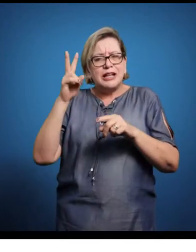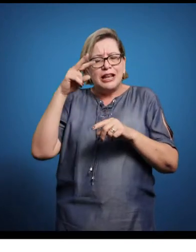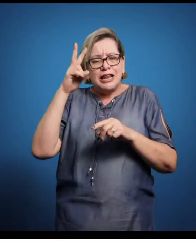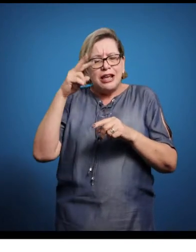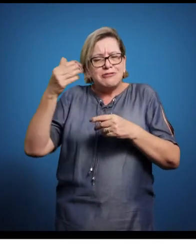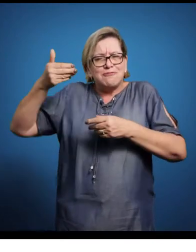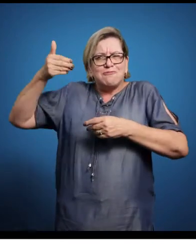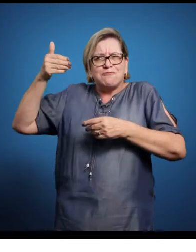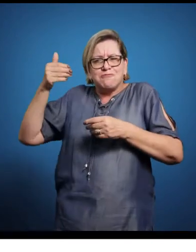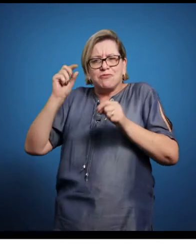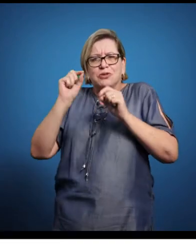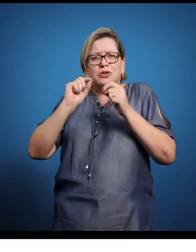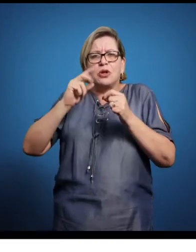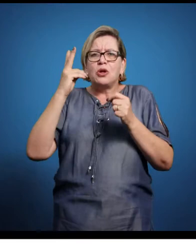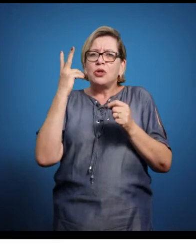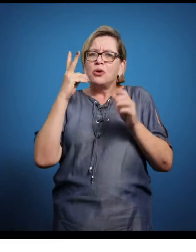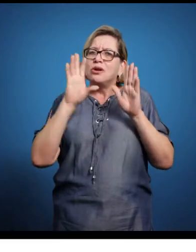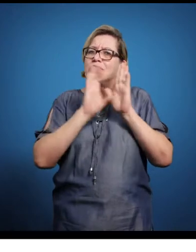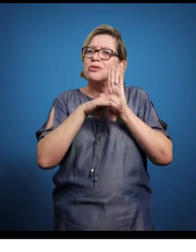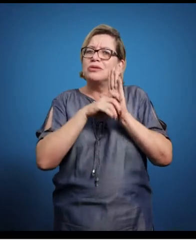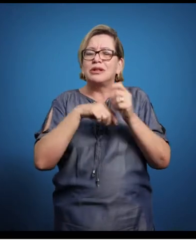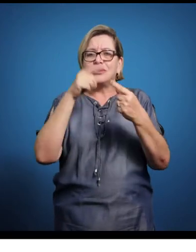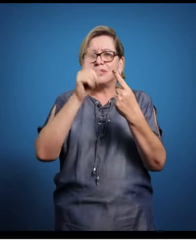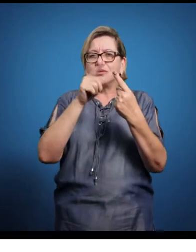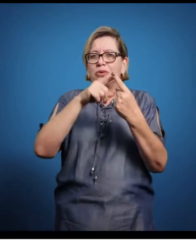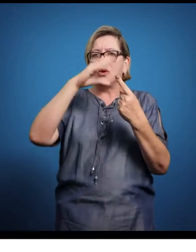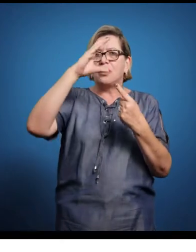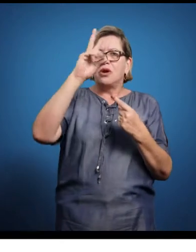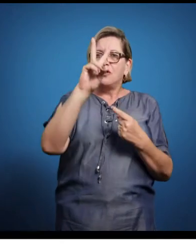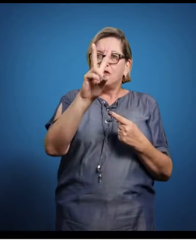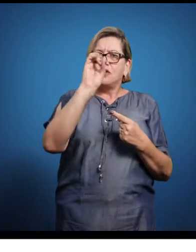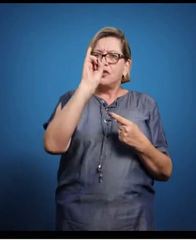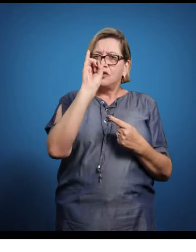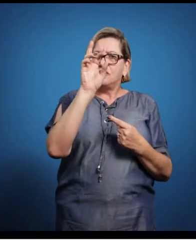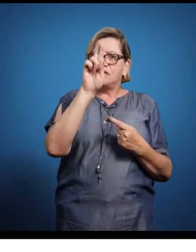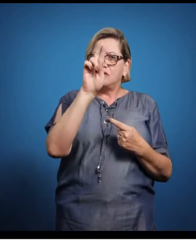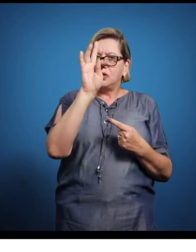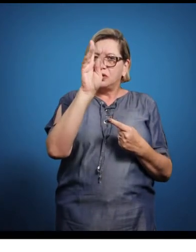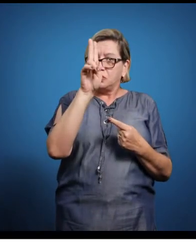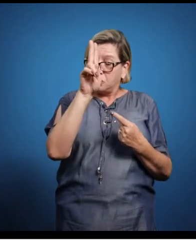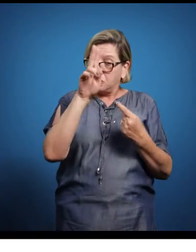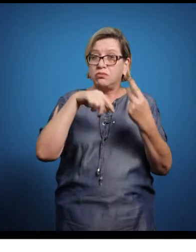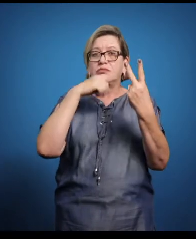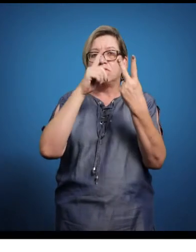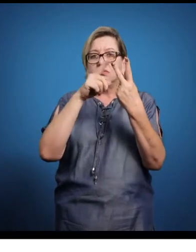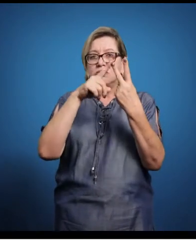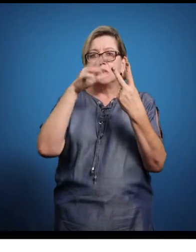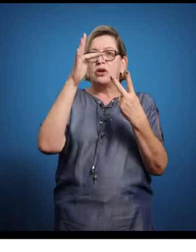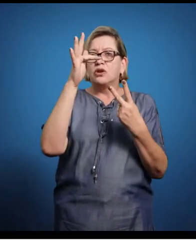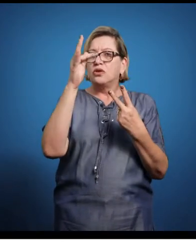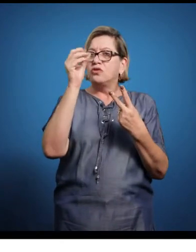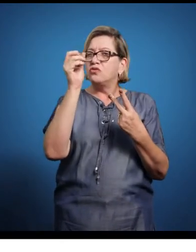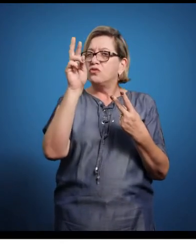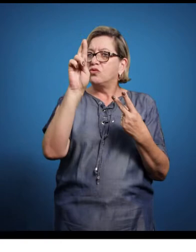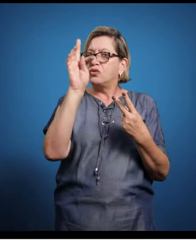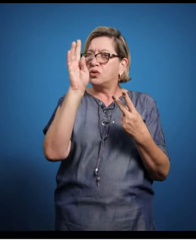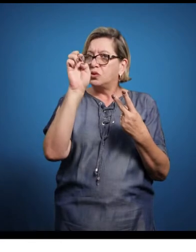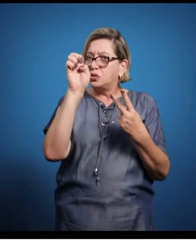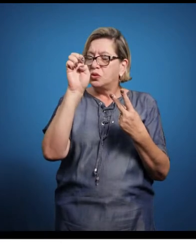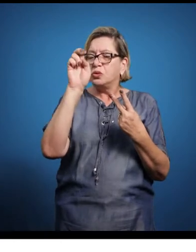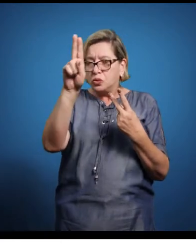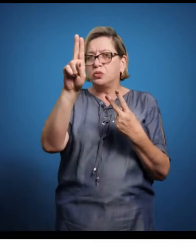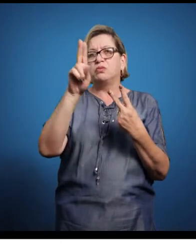conceitos muito importantes a virtú ea furto a vertu enquanto a habilidade de um dirigente político